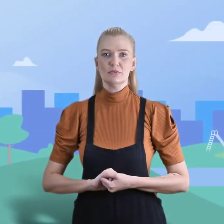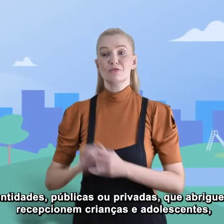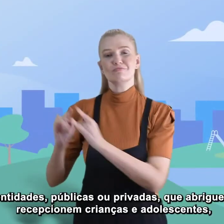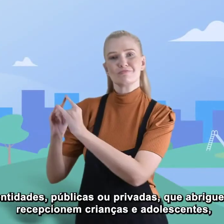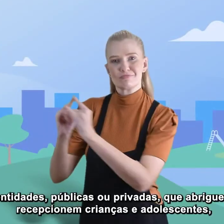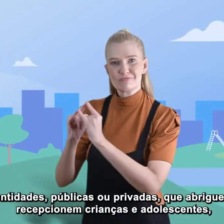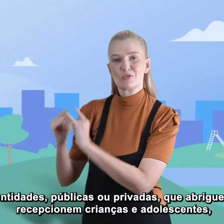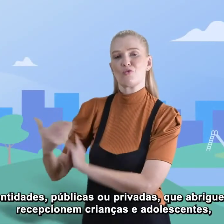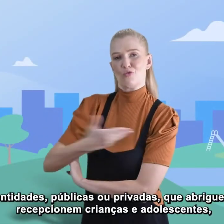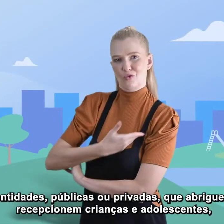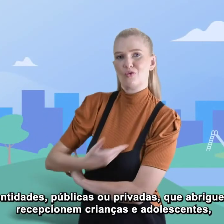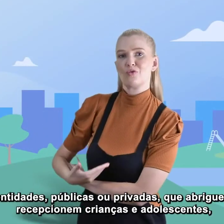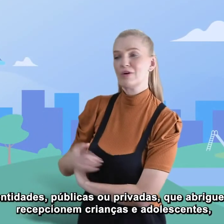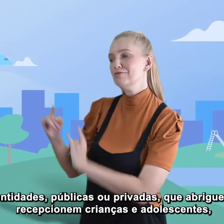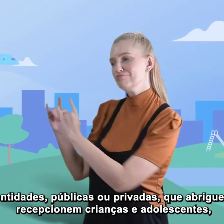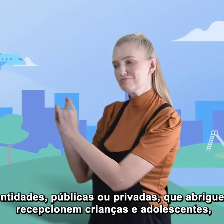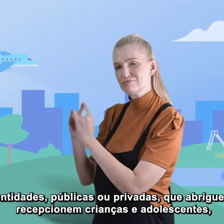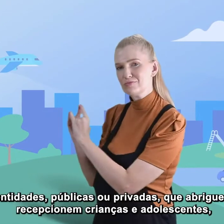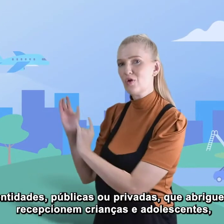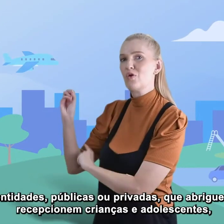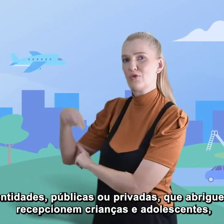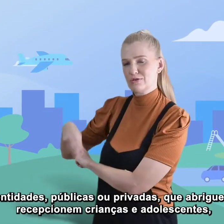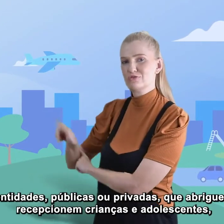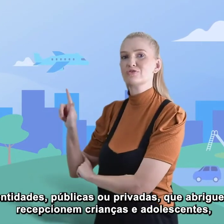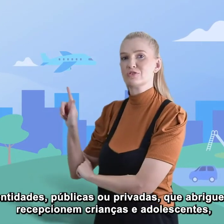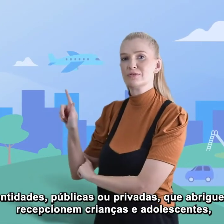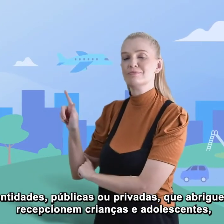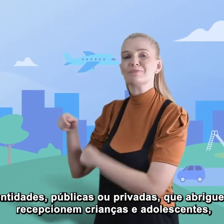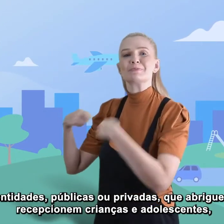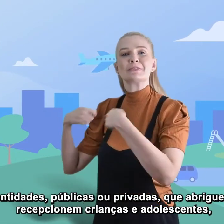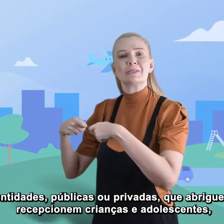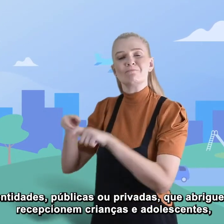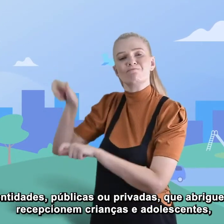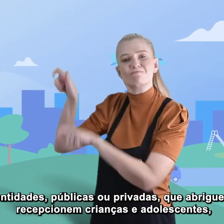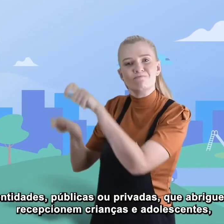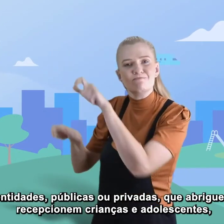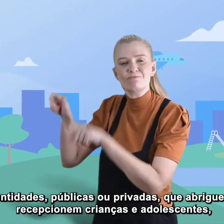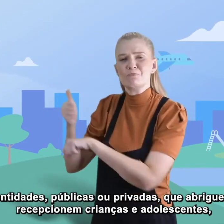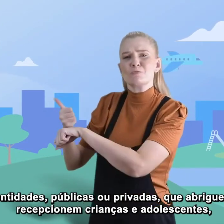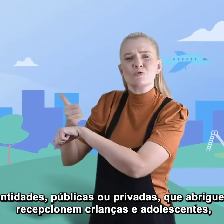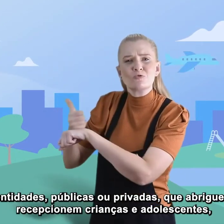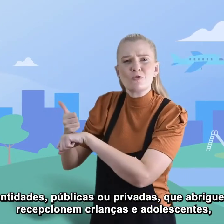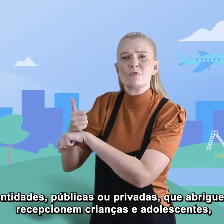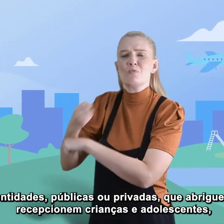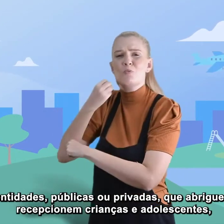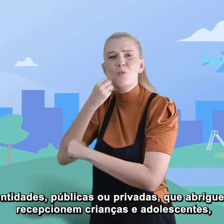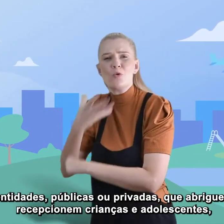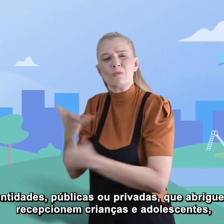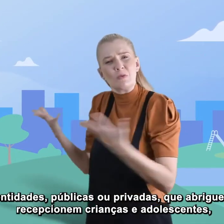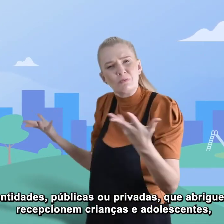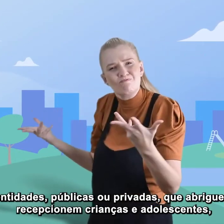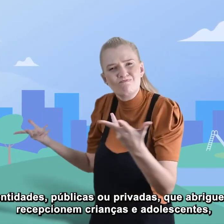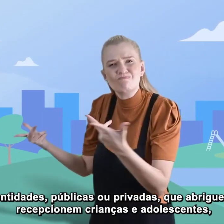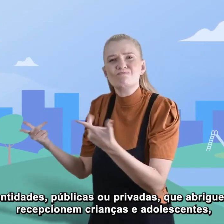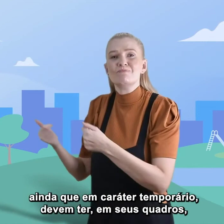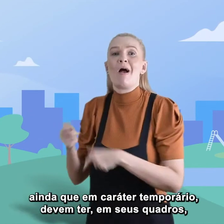As entidades, públicas ou privadas, que abriguem ou recepcionem crianças e adolescentes, ainda